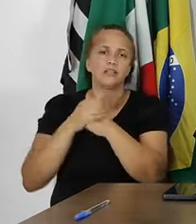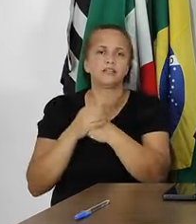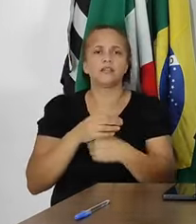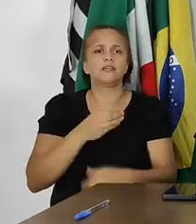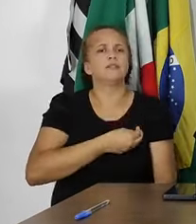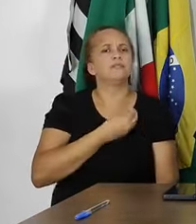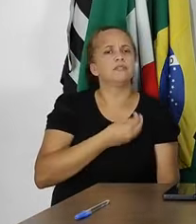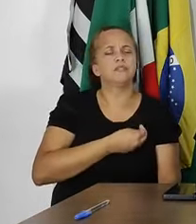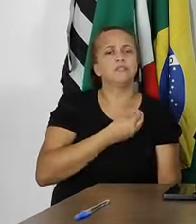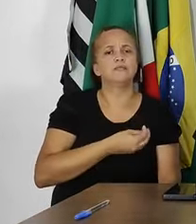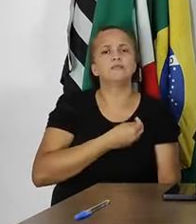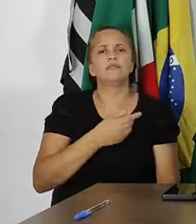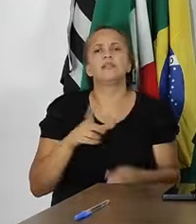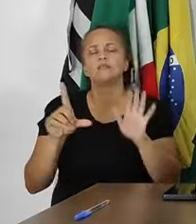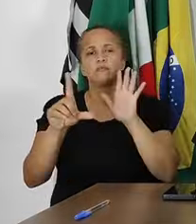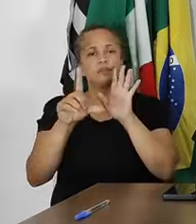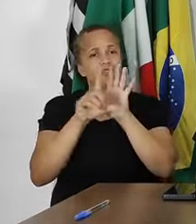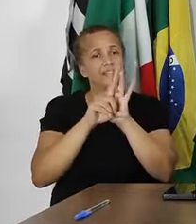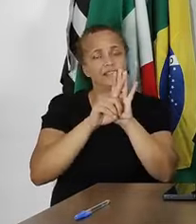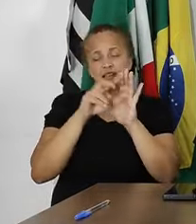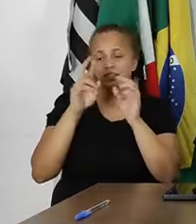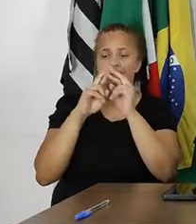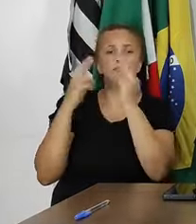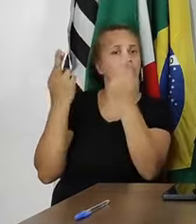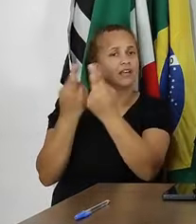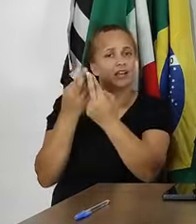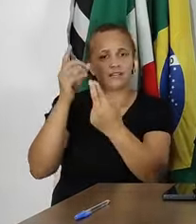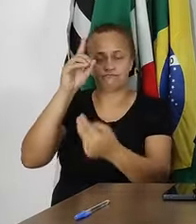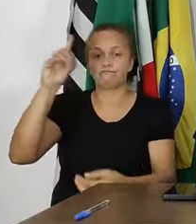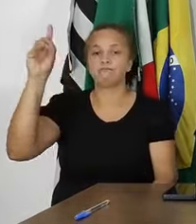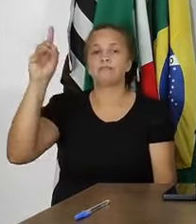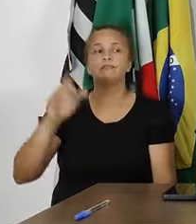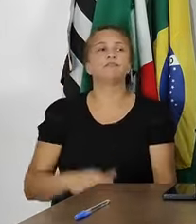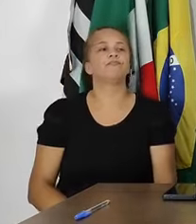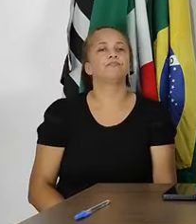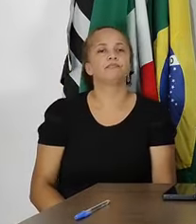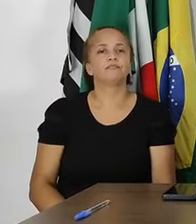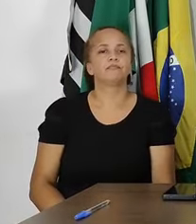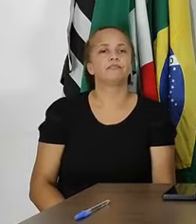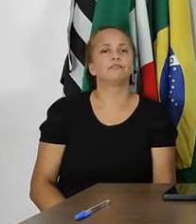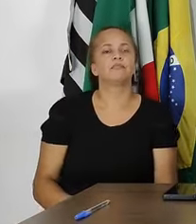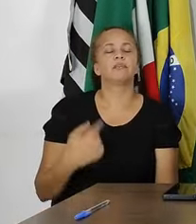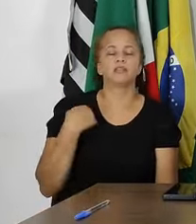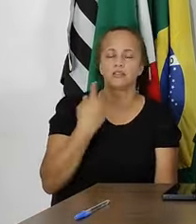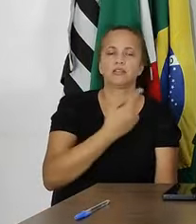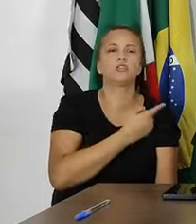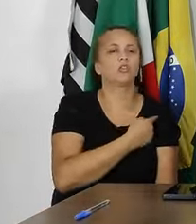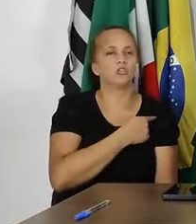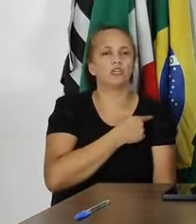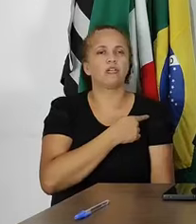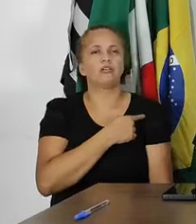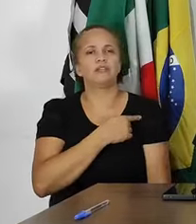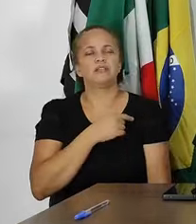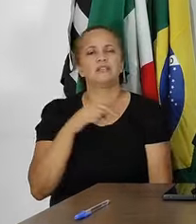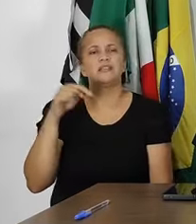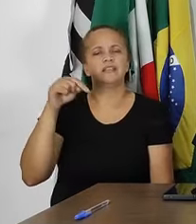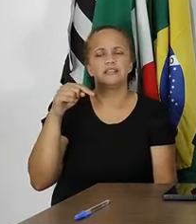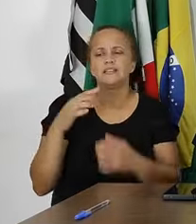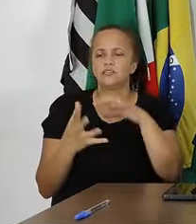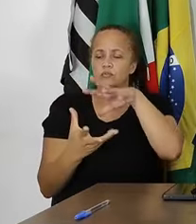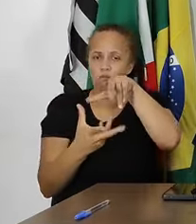as leis, os princípios que regem o reino de Deus. Porque embora nós estamos neste mundo, nós não somos deste mundo.